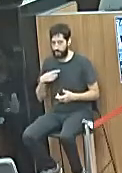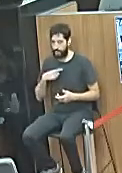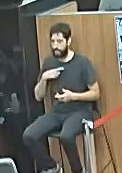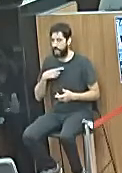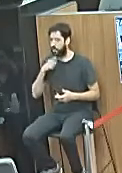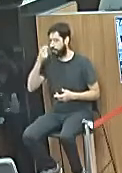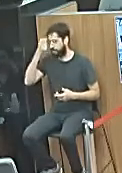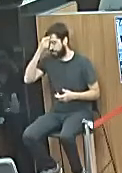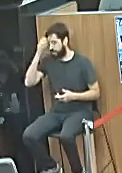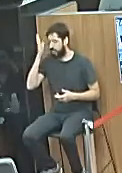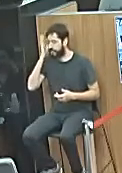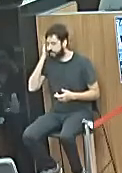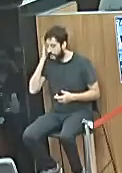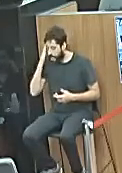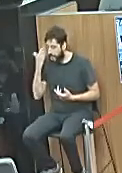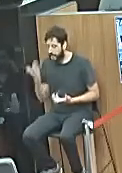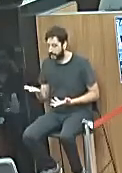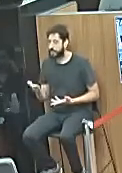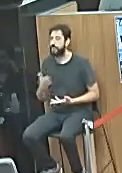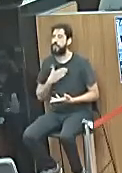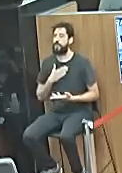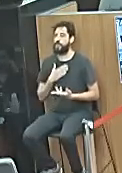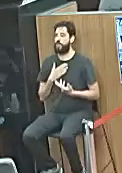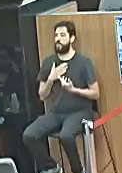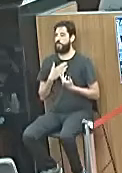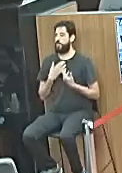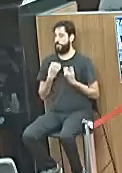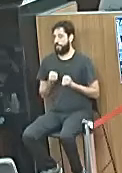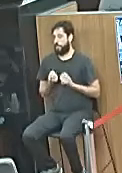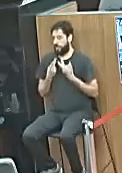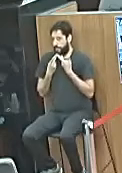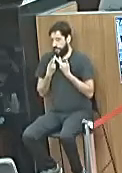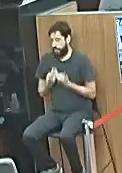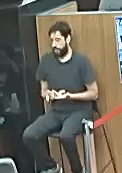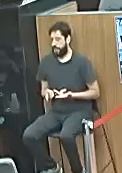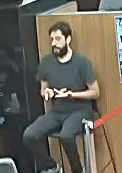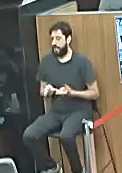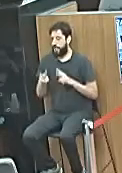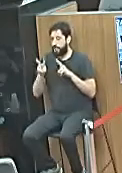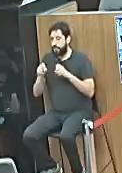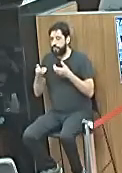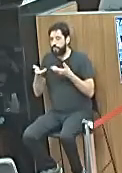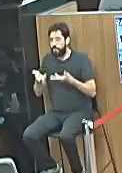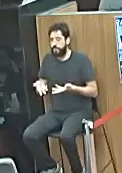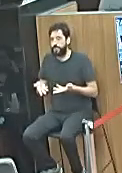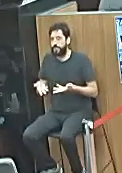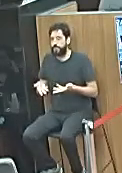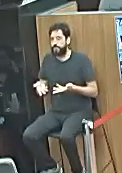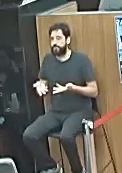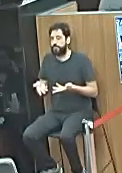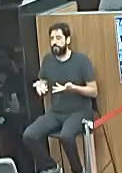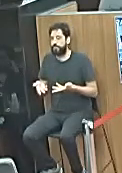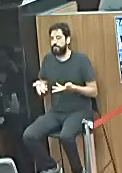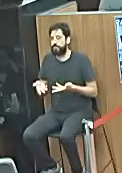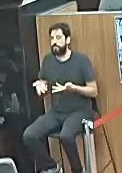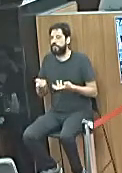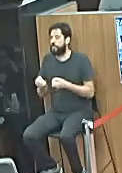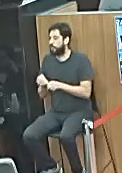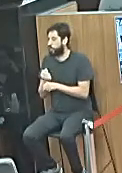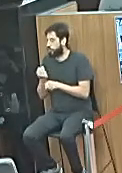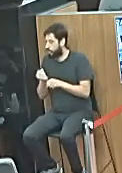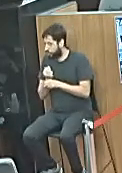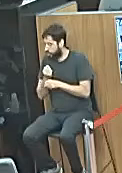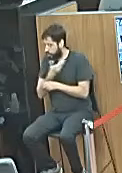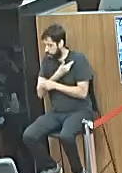disso é eo que eu posso falar especificamente sobre esse tema é que foi construída pelo